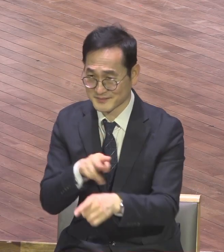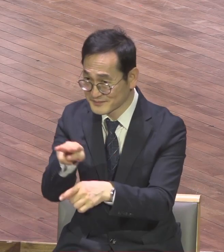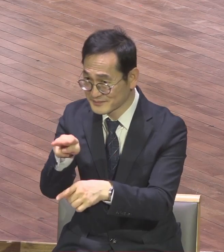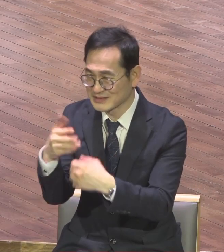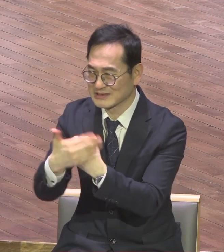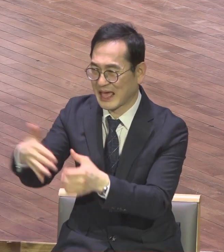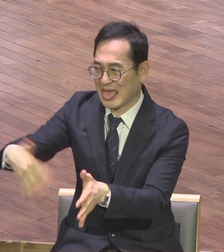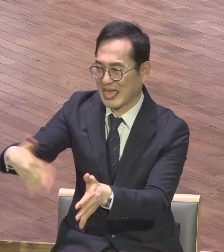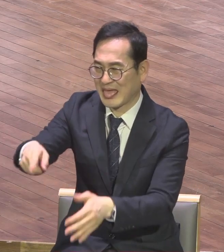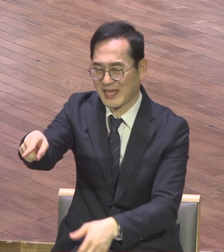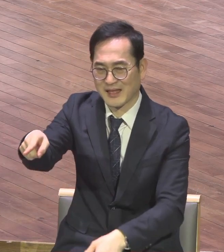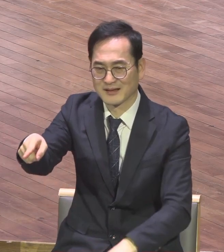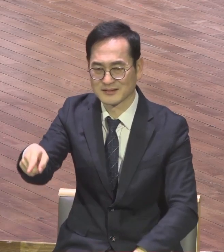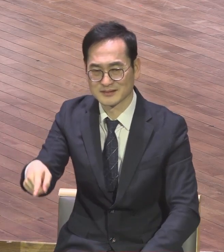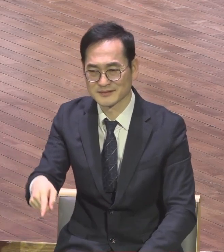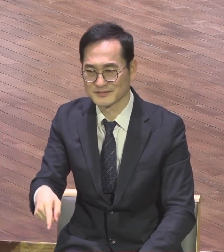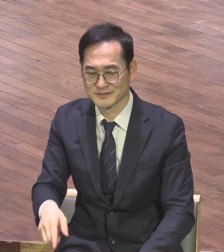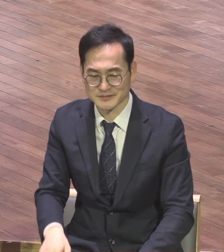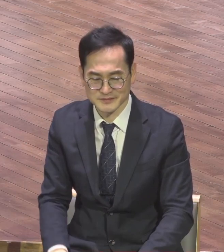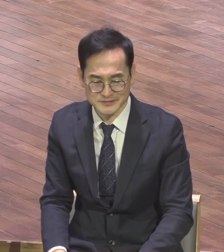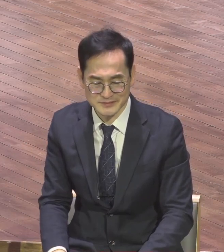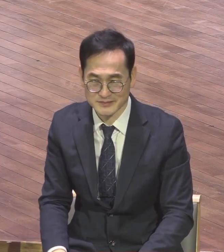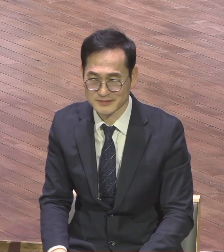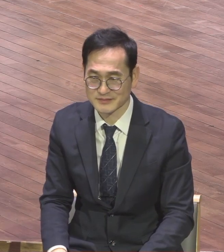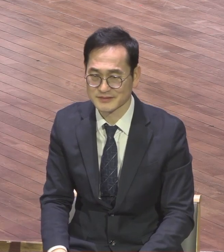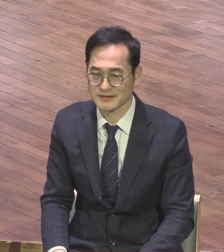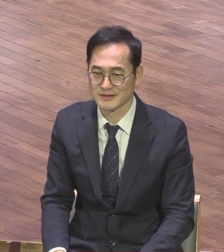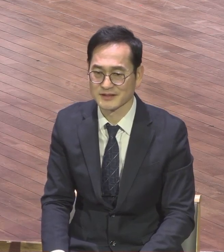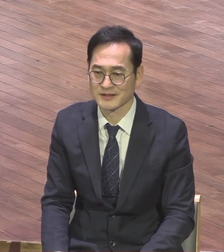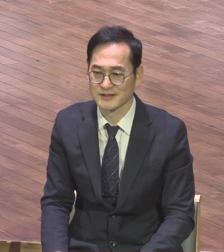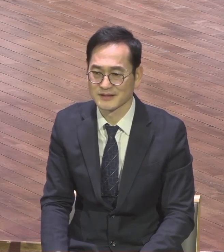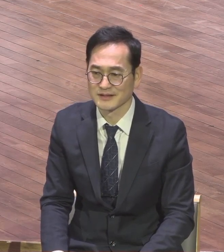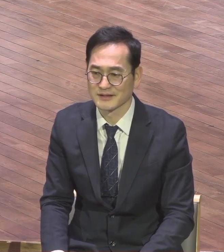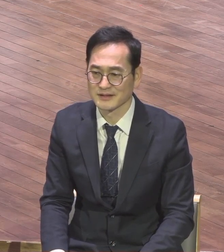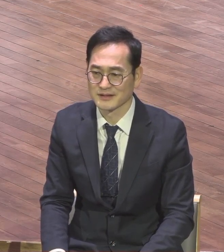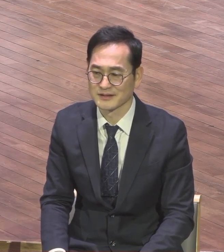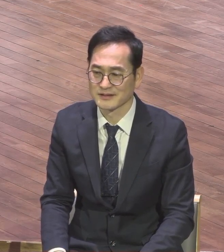받았구나. 장아찌를 씹었구나.